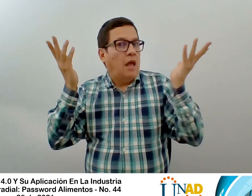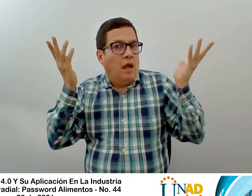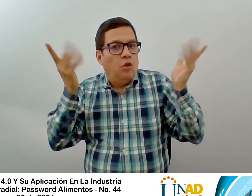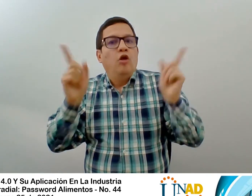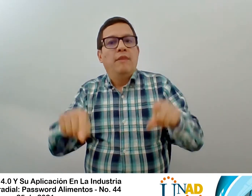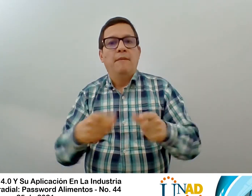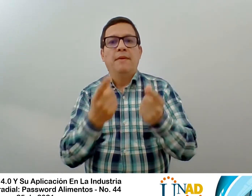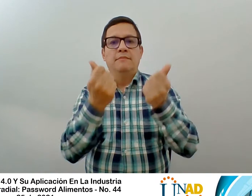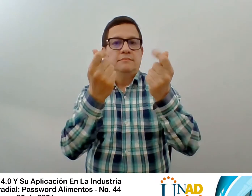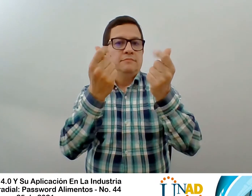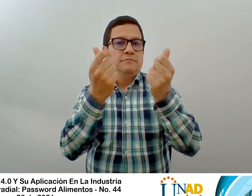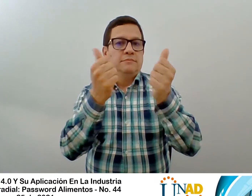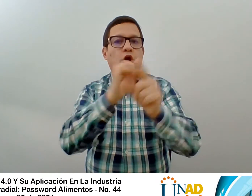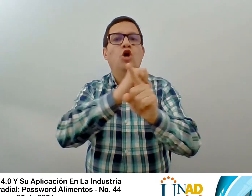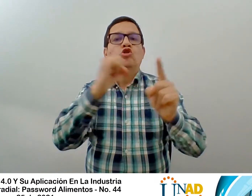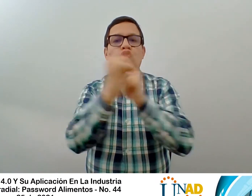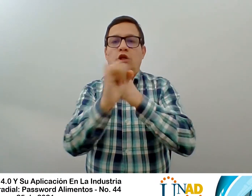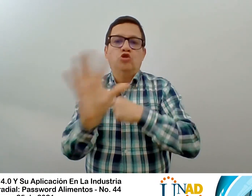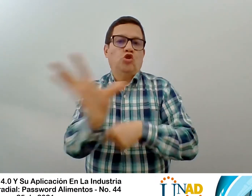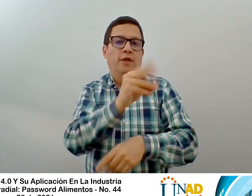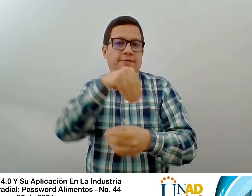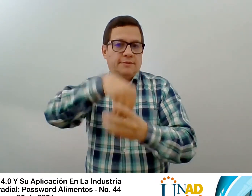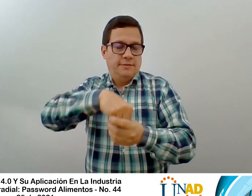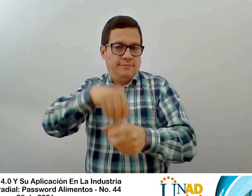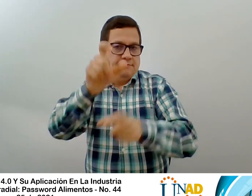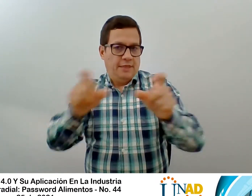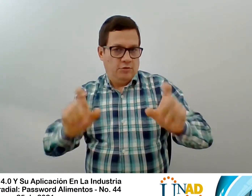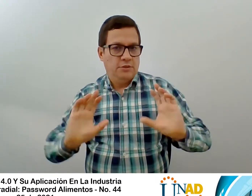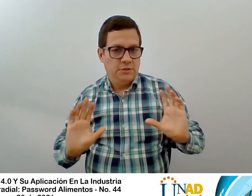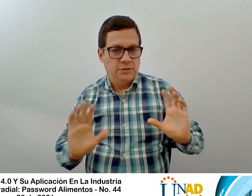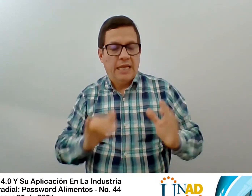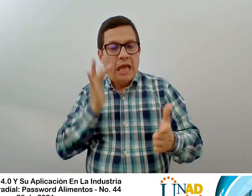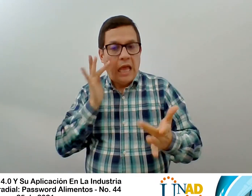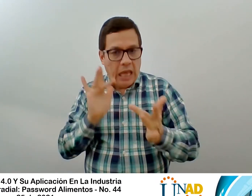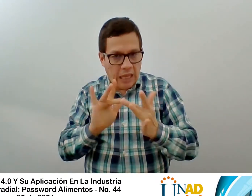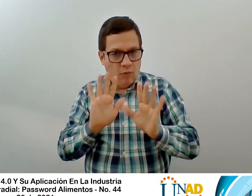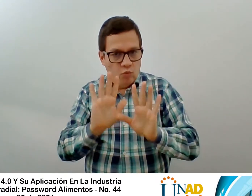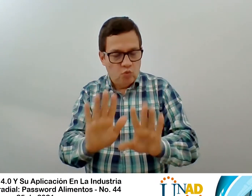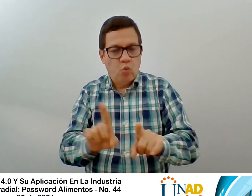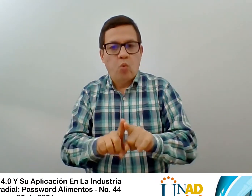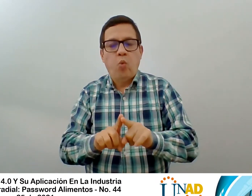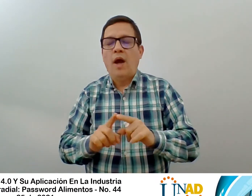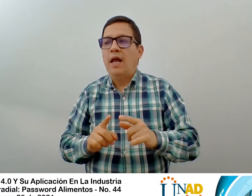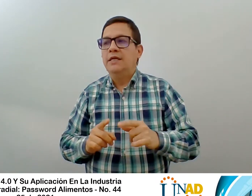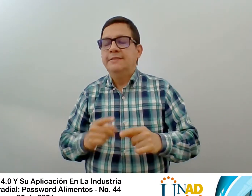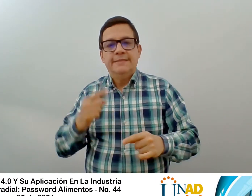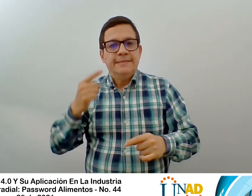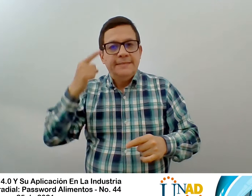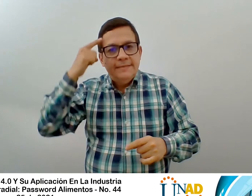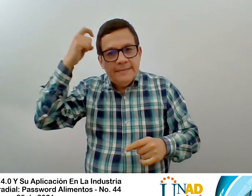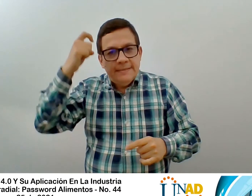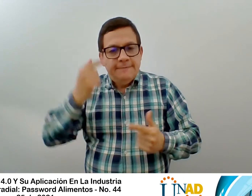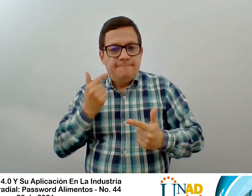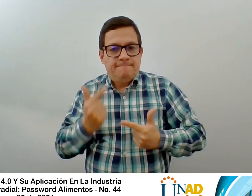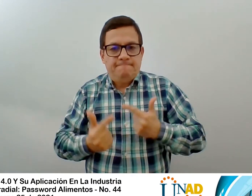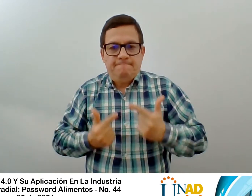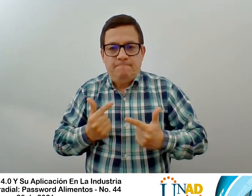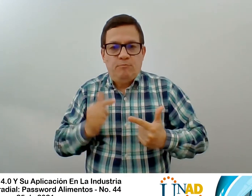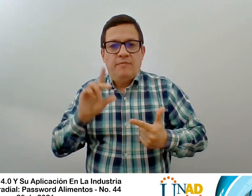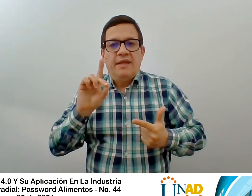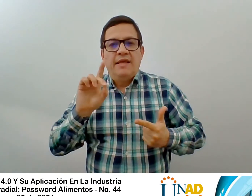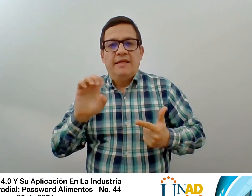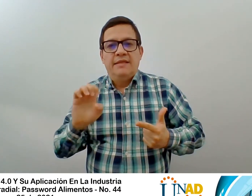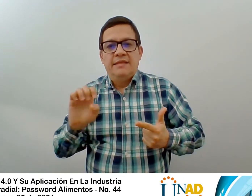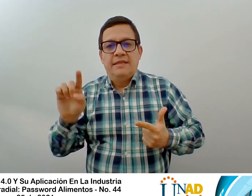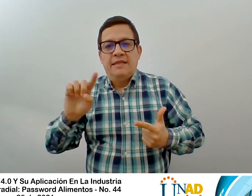sea tecnológico, sino sea económico y social para todos. Entonces, eso en cuanto a los desafíos. Y